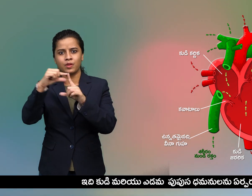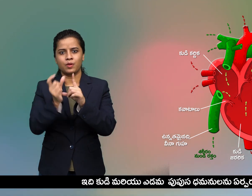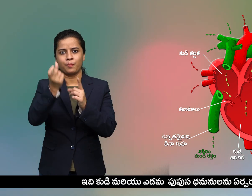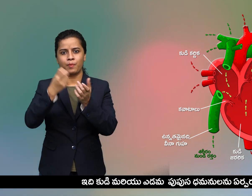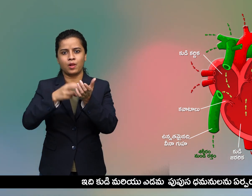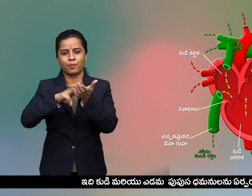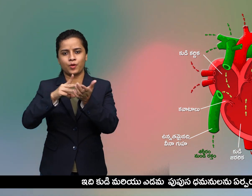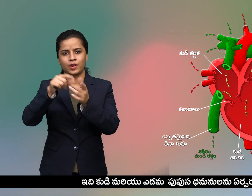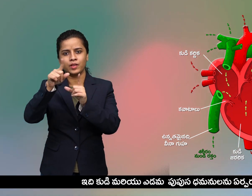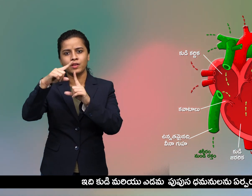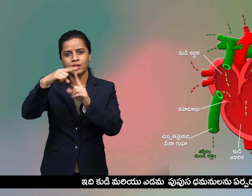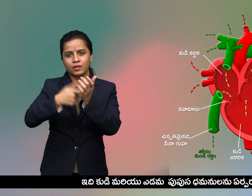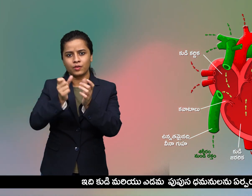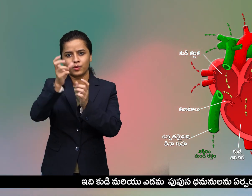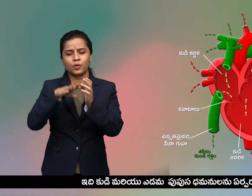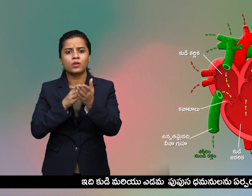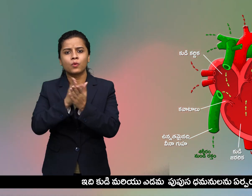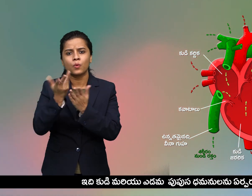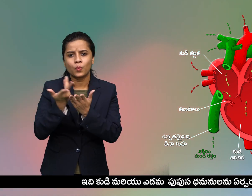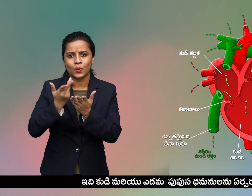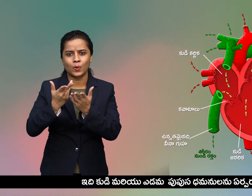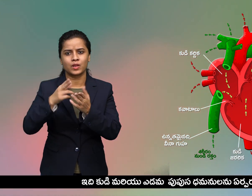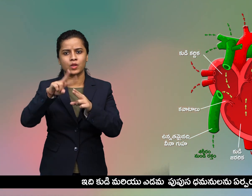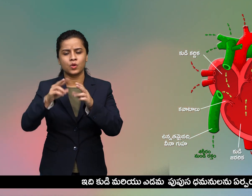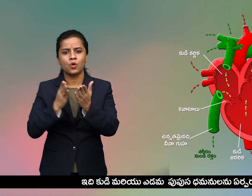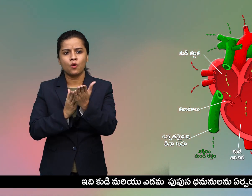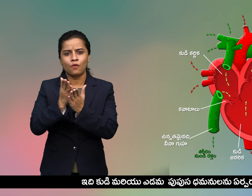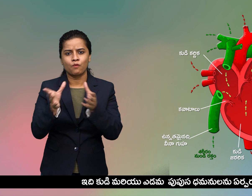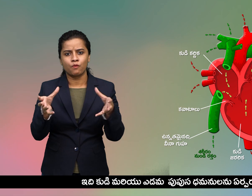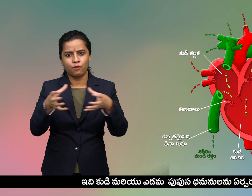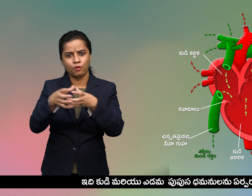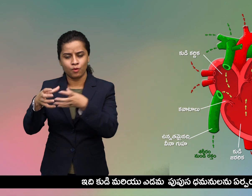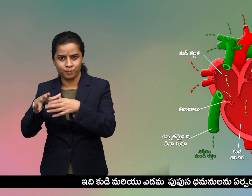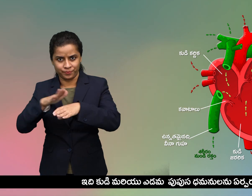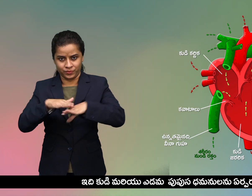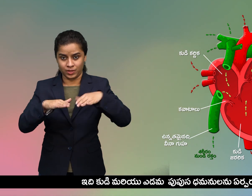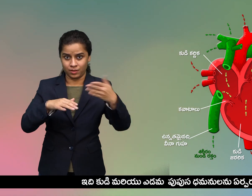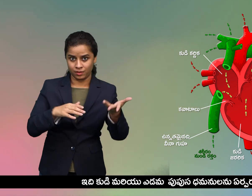ఇది కుడి మరియు ఎడమ పుపుస ధమనులను ఏర్పరుస్తుంది.